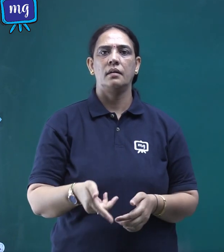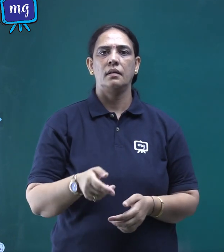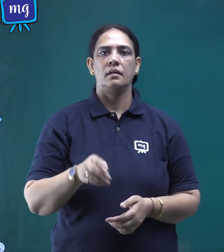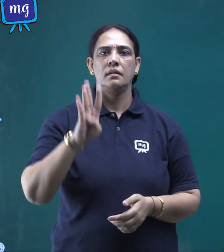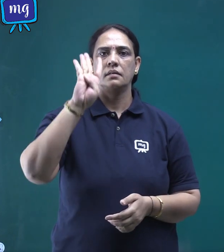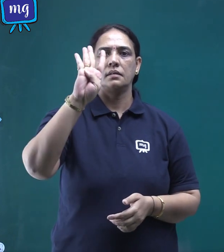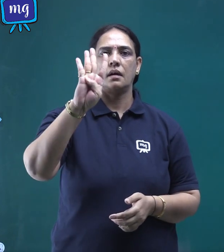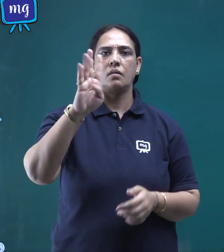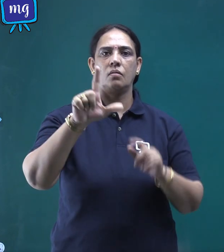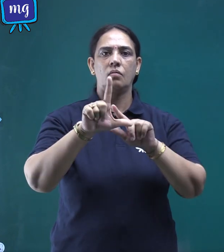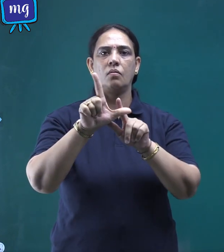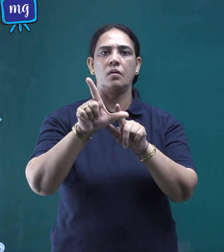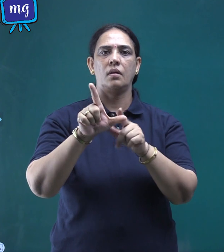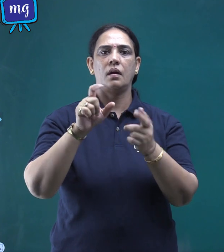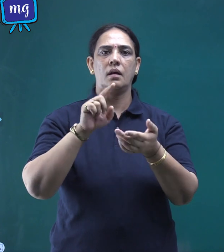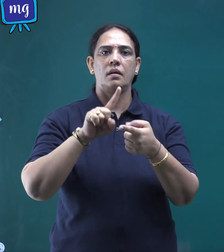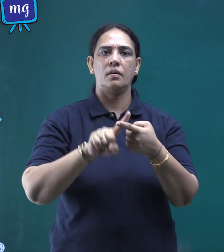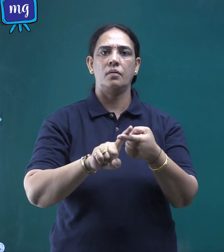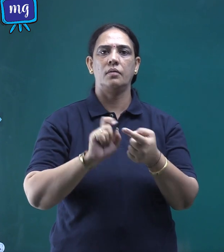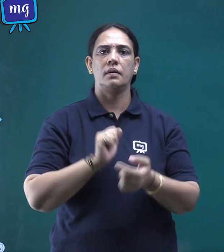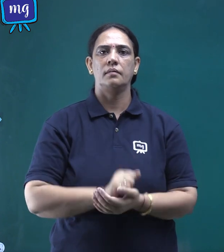चारों कोणों का योग